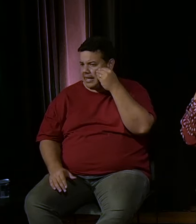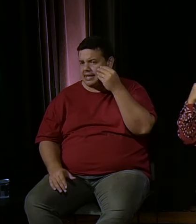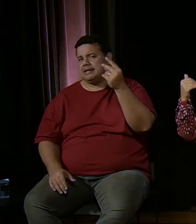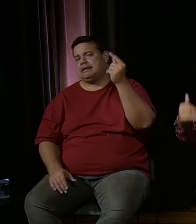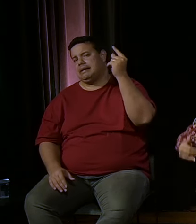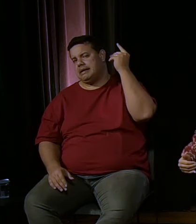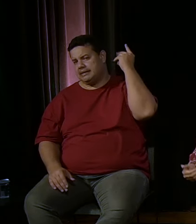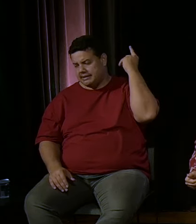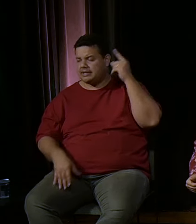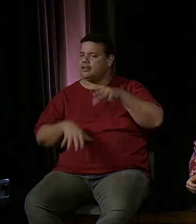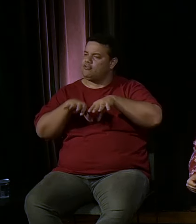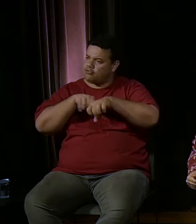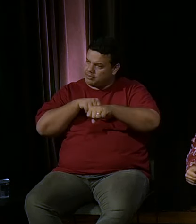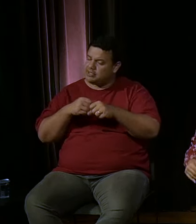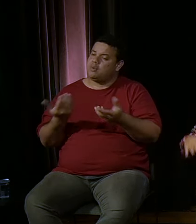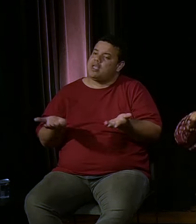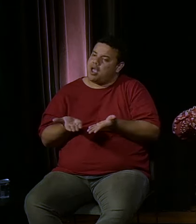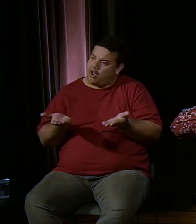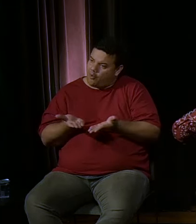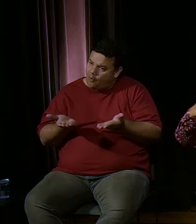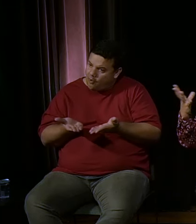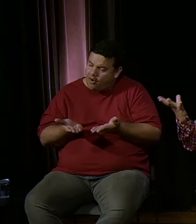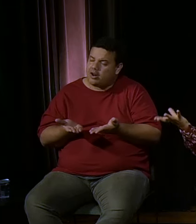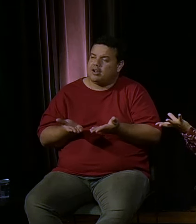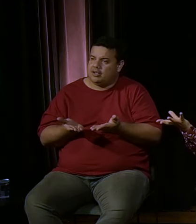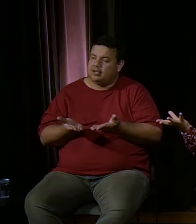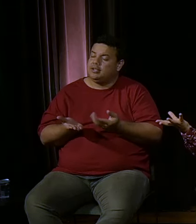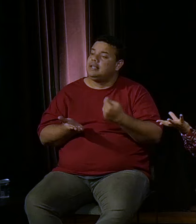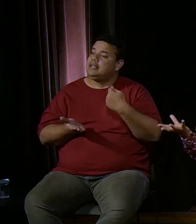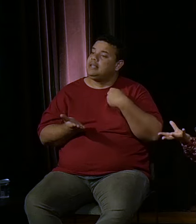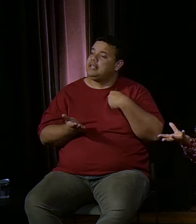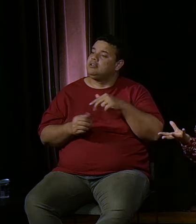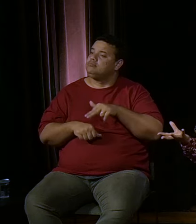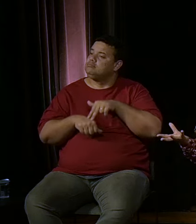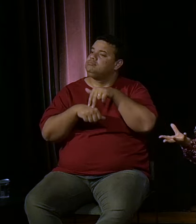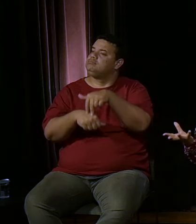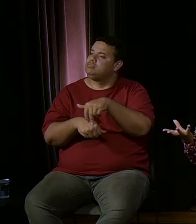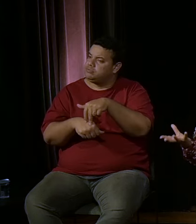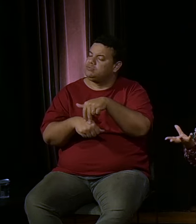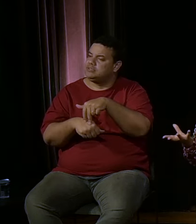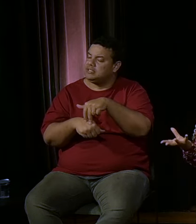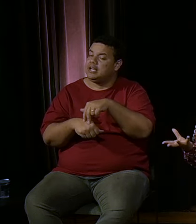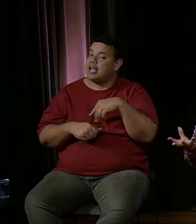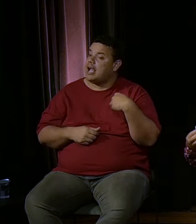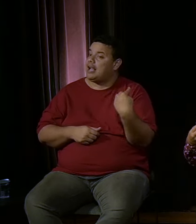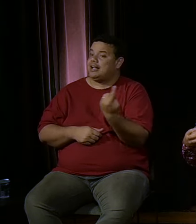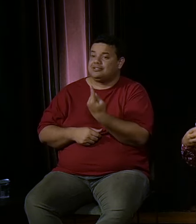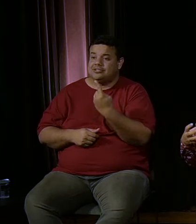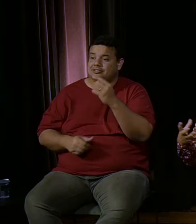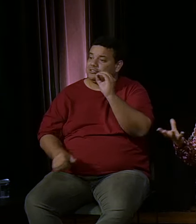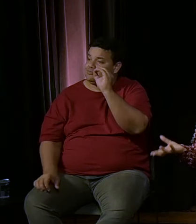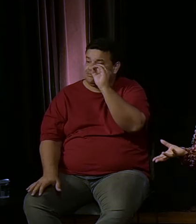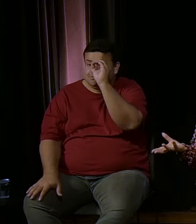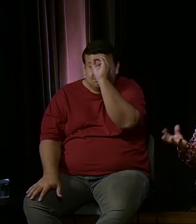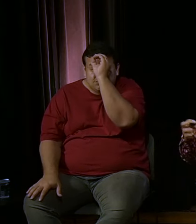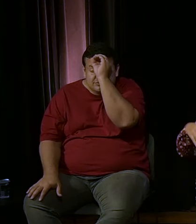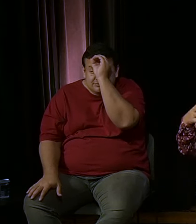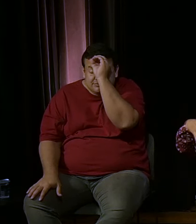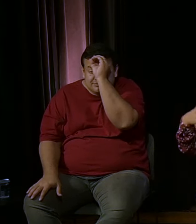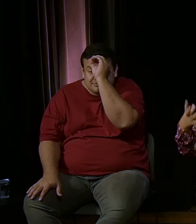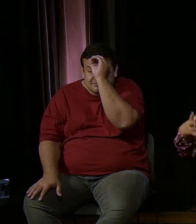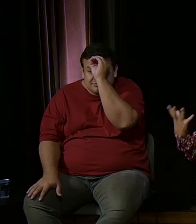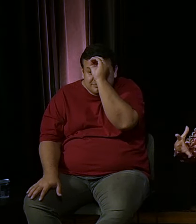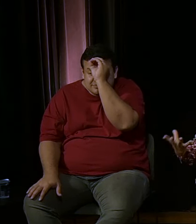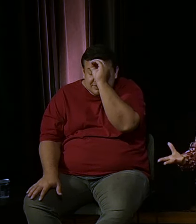na graduação, como agora, me coloca no, numa particularidade que é a gente não sabe de nada.